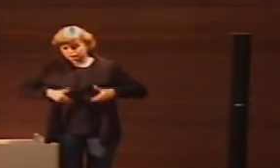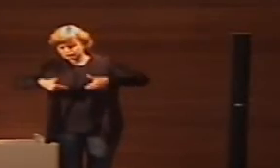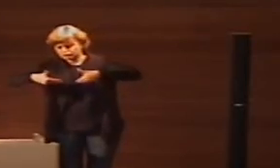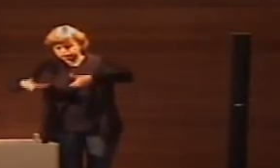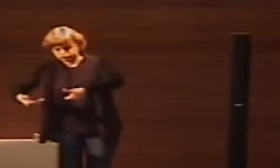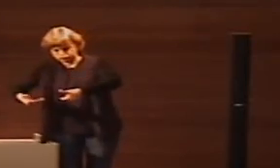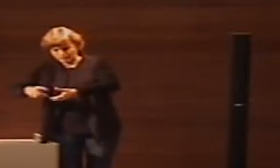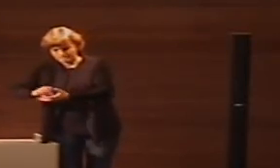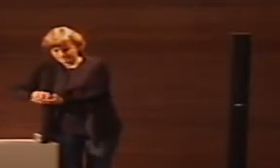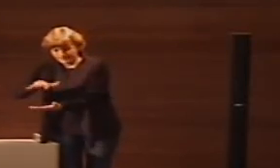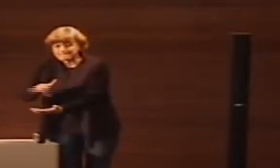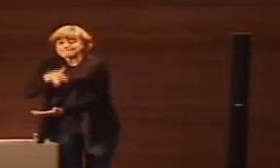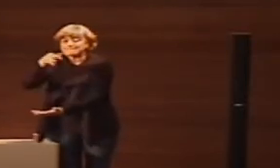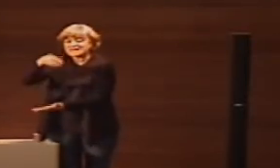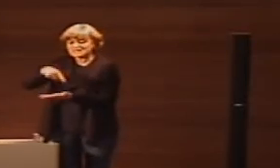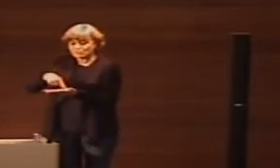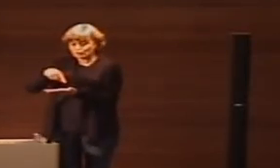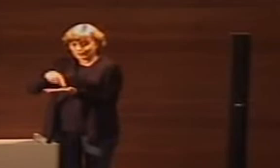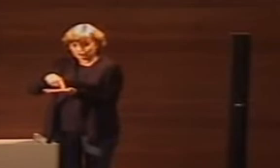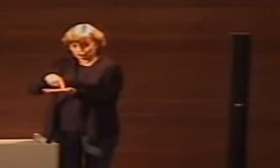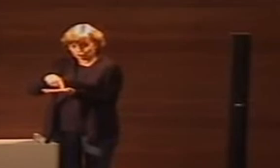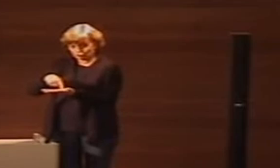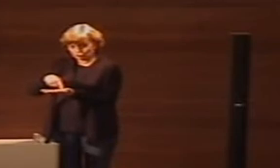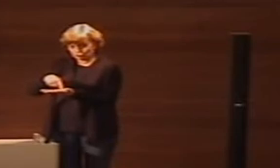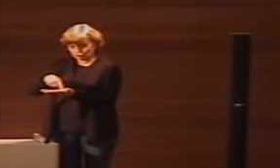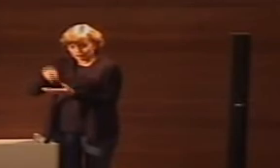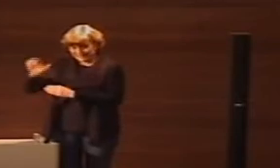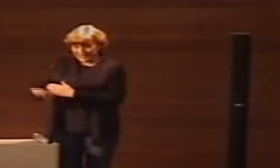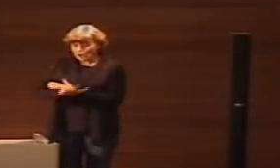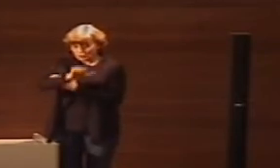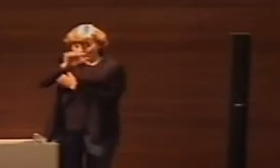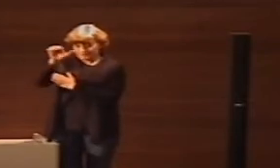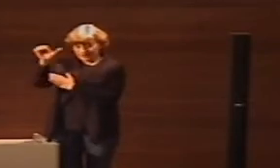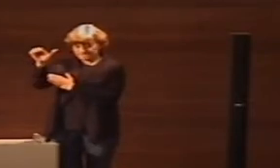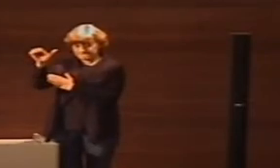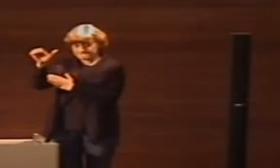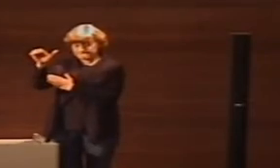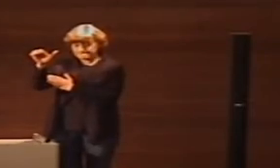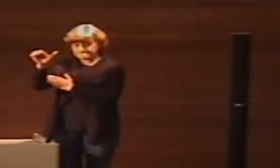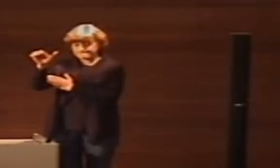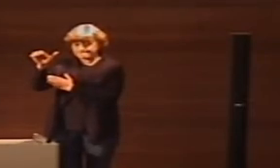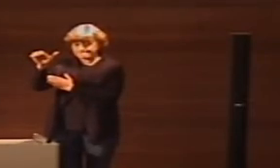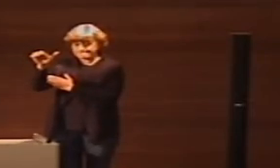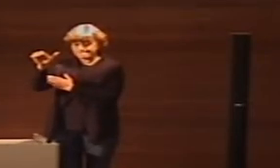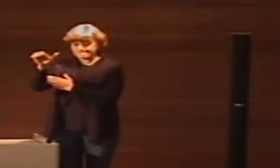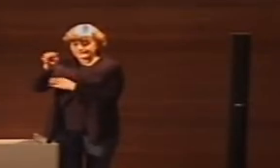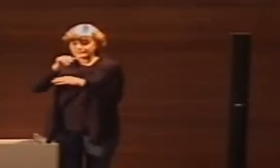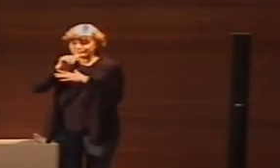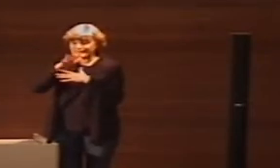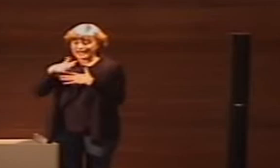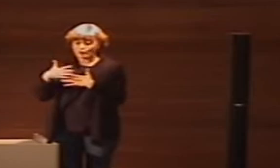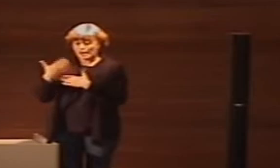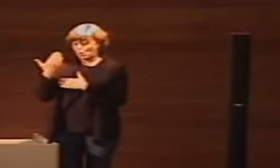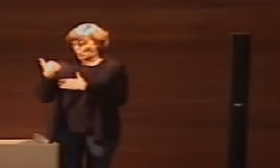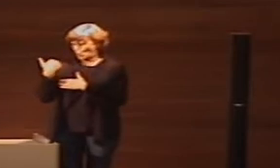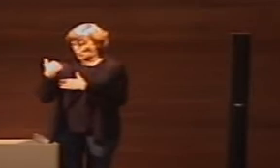más los impuestos asociados al vertedero. En la Unión Europea hay unos, no sé, ahora la última vez que lo